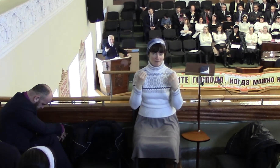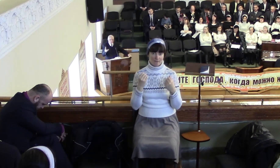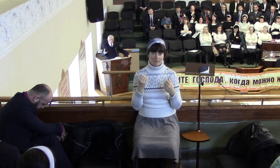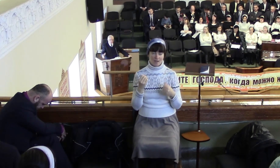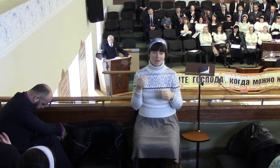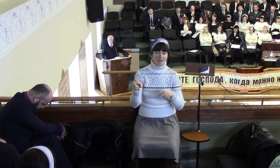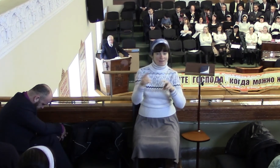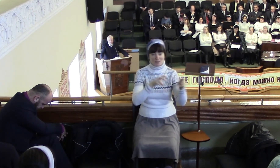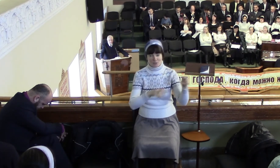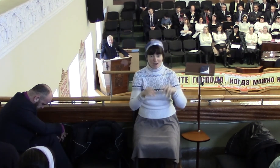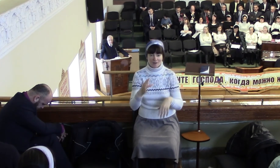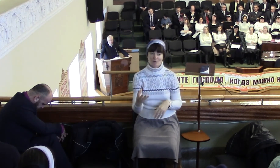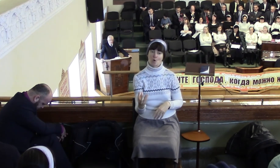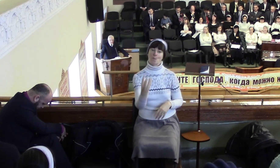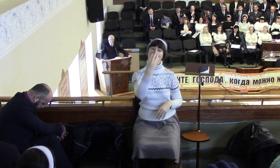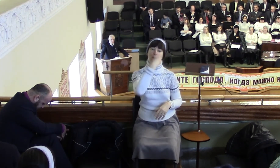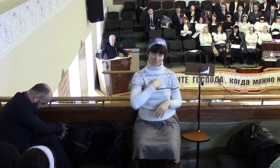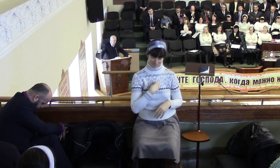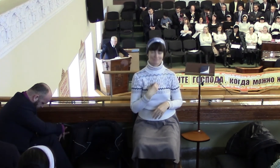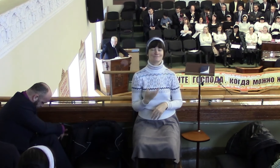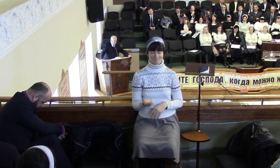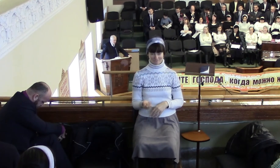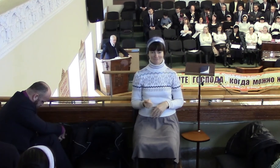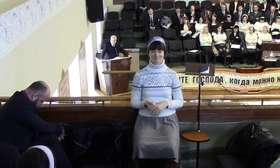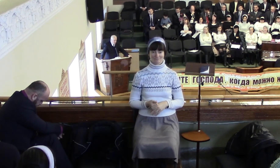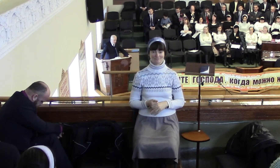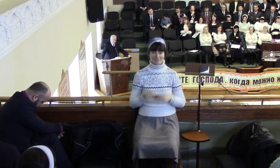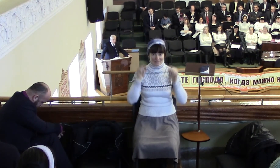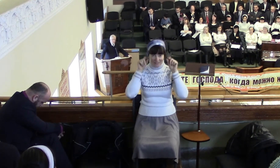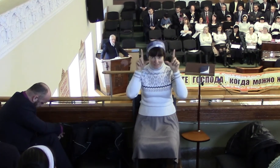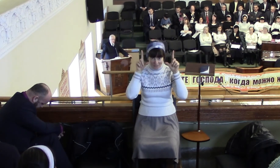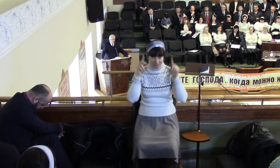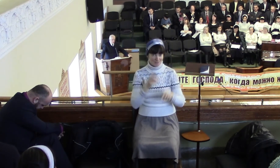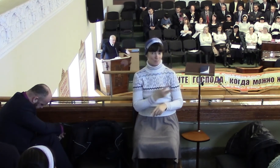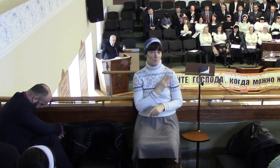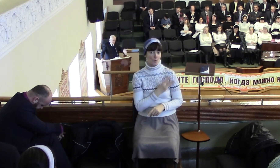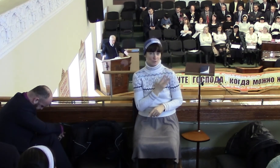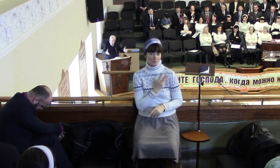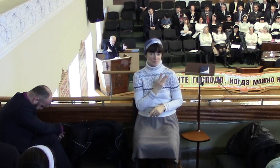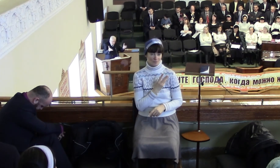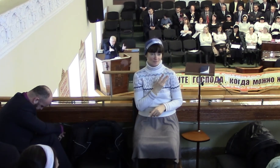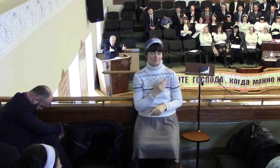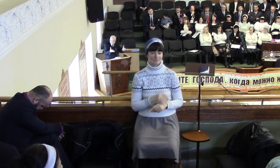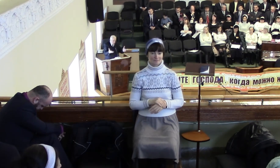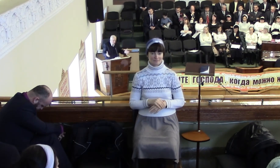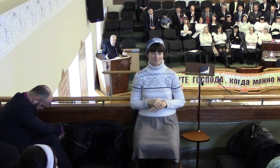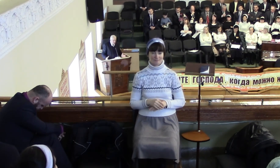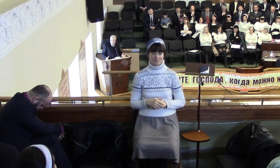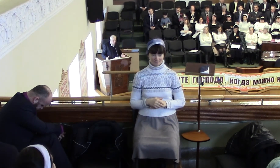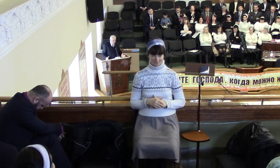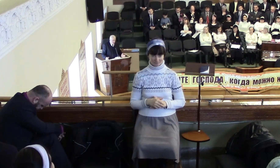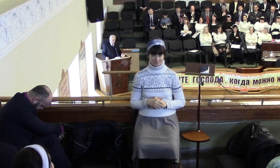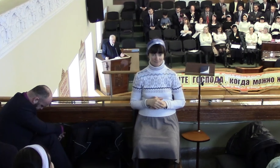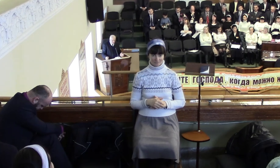кого поглотить. Трезвитесь, бодрствуйте. Это верующие, это спасенные, братья и